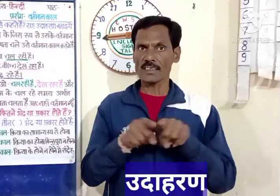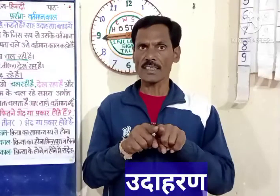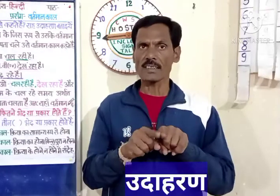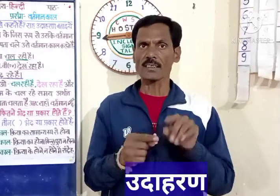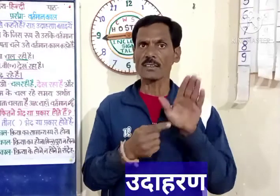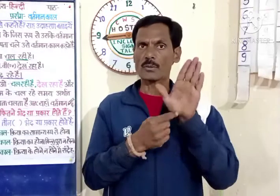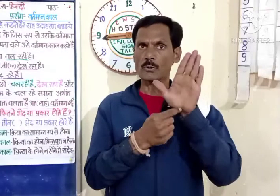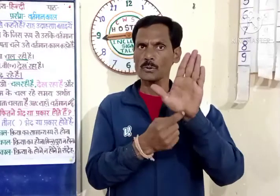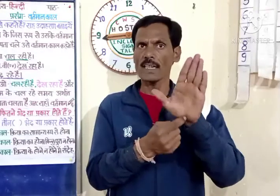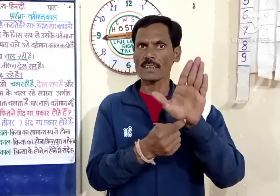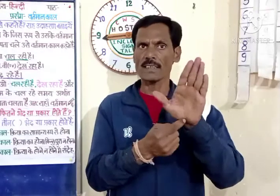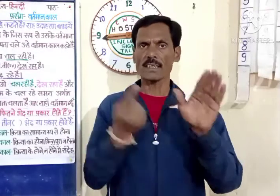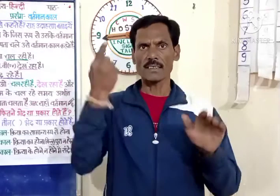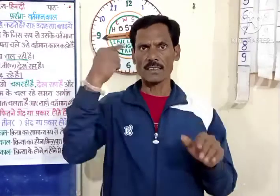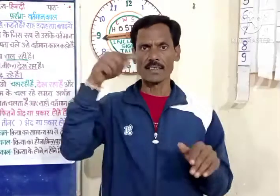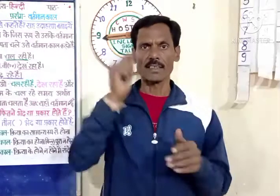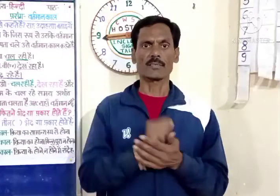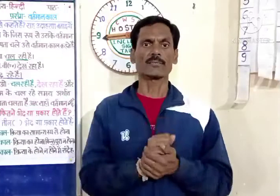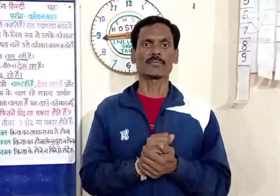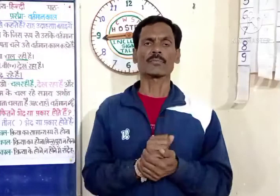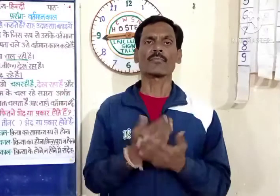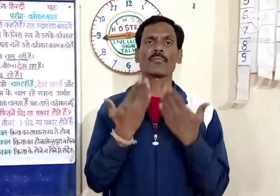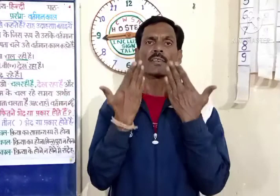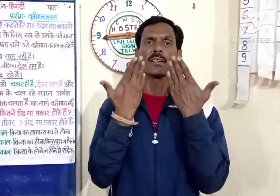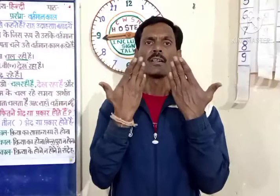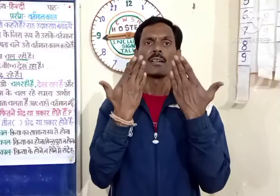जैसे उदाहरण के लिए